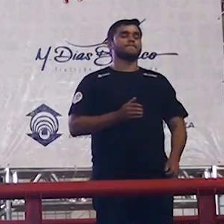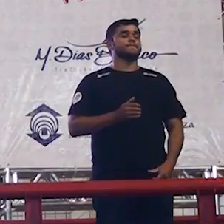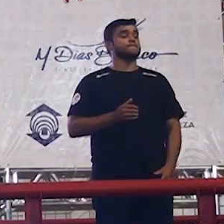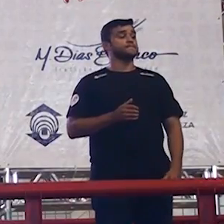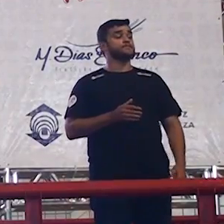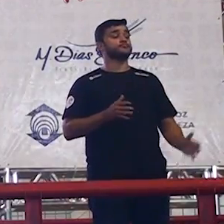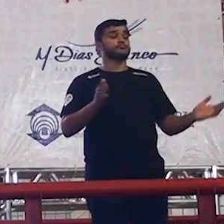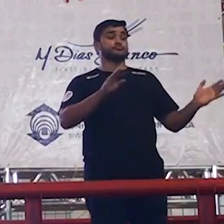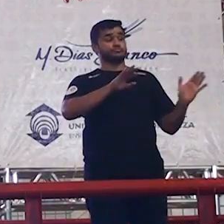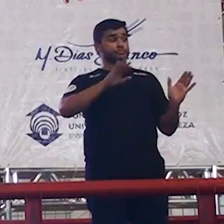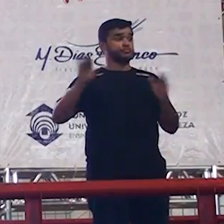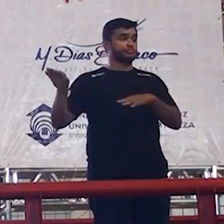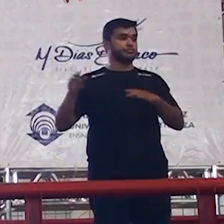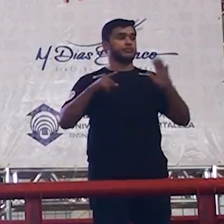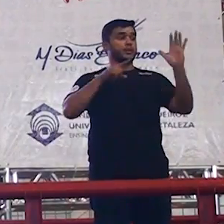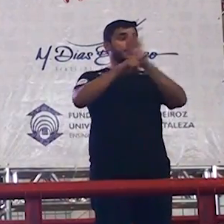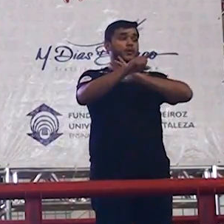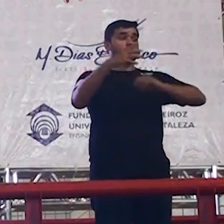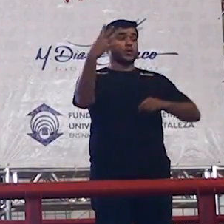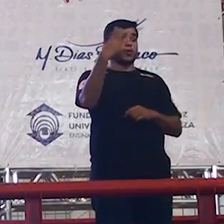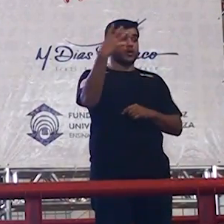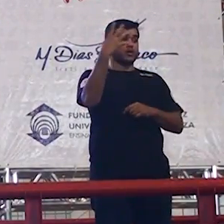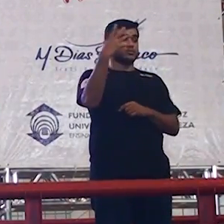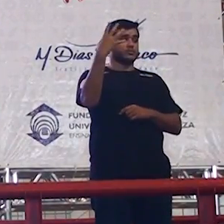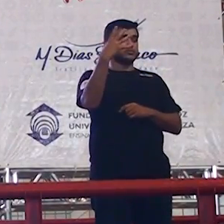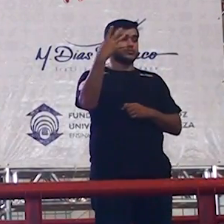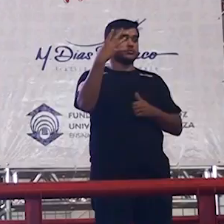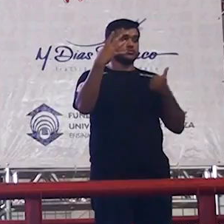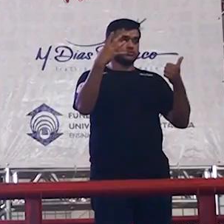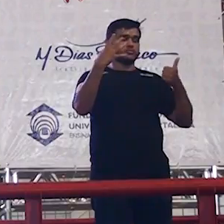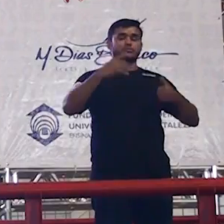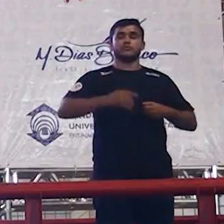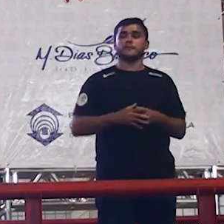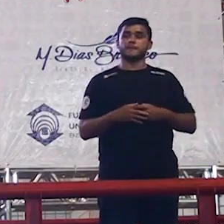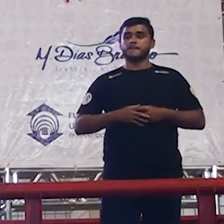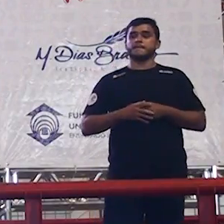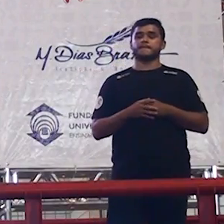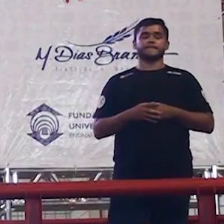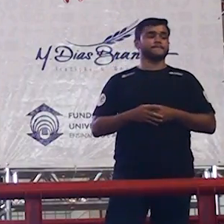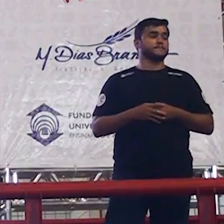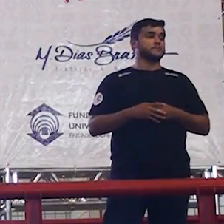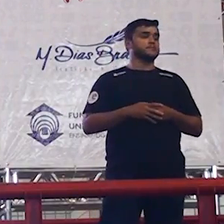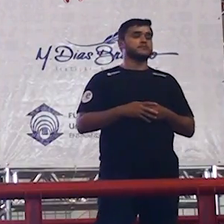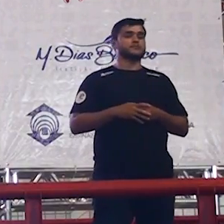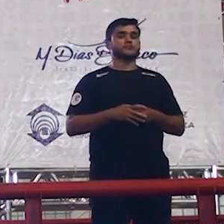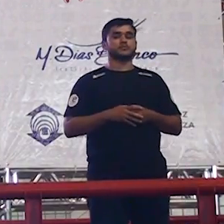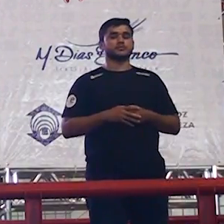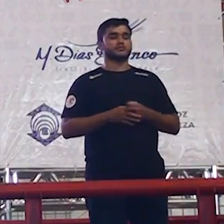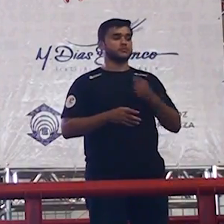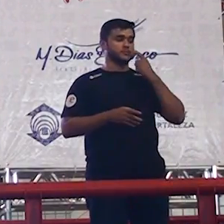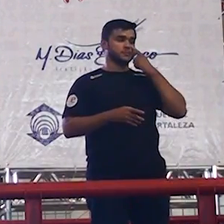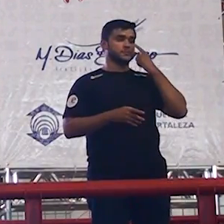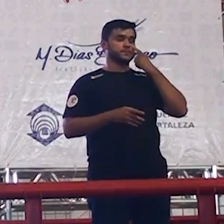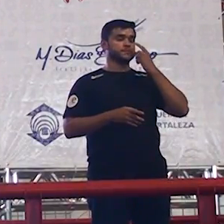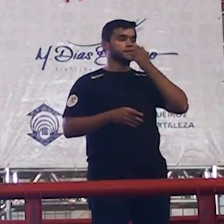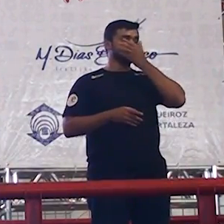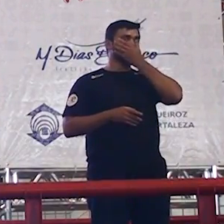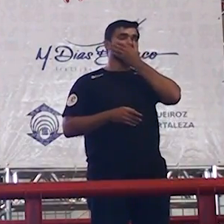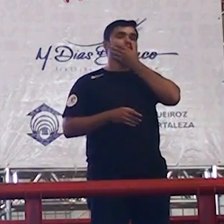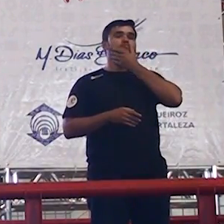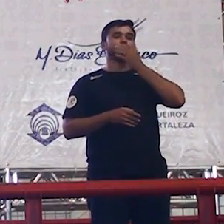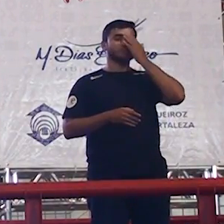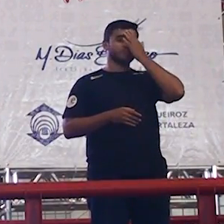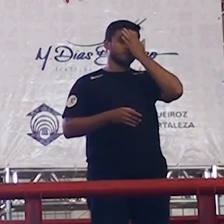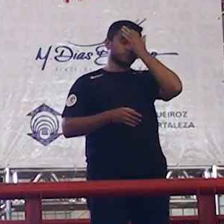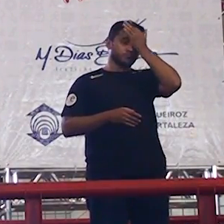Vamos lá, questão 4. Vou deixar a resolução aqui também, se alguém estiver copiando ainda, tá bom? Enquanto